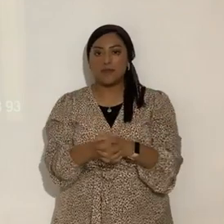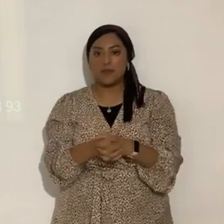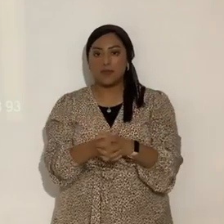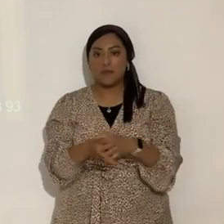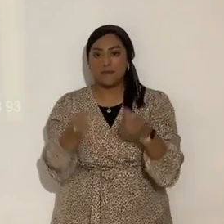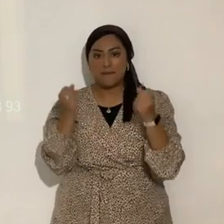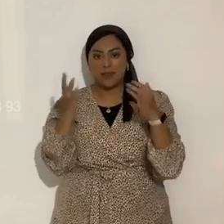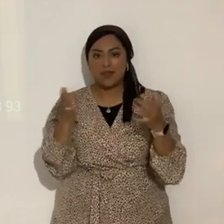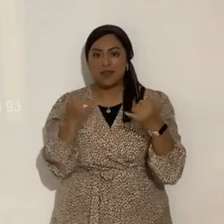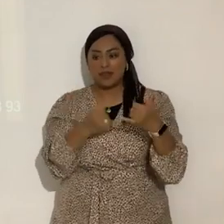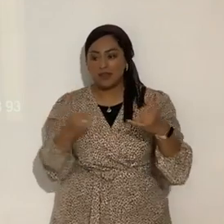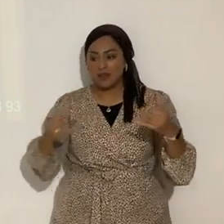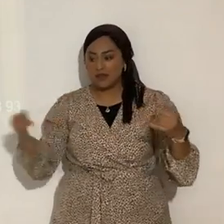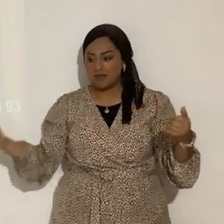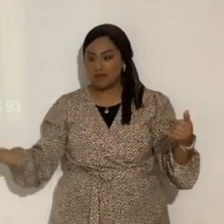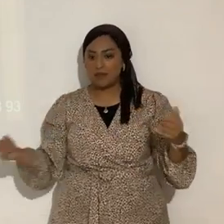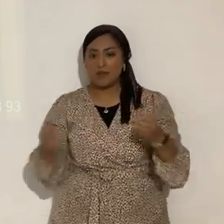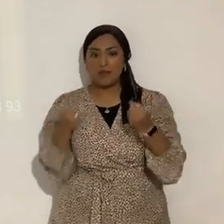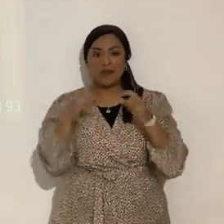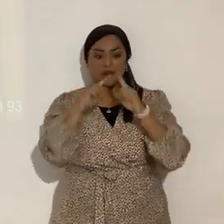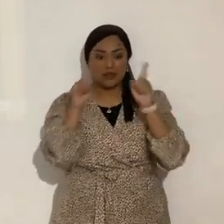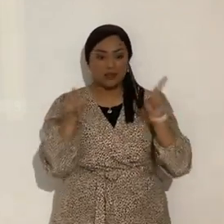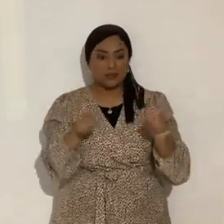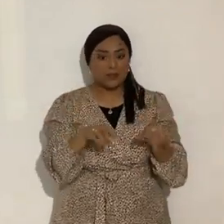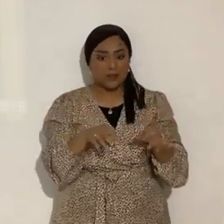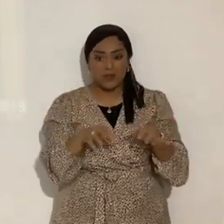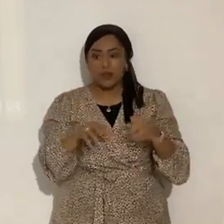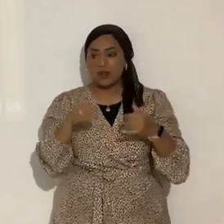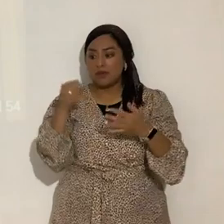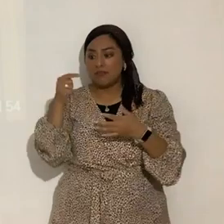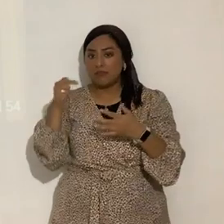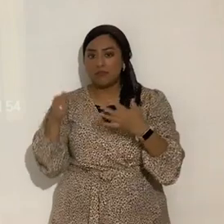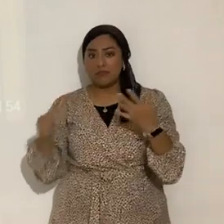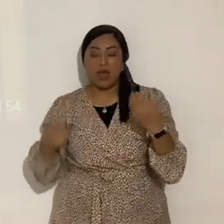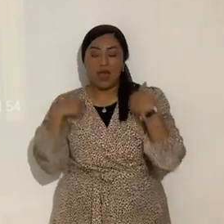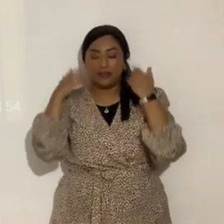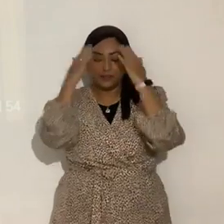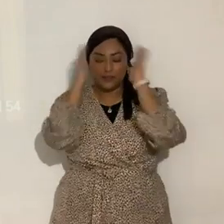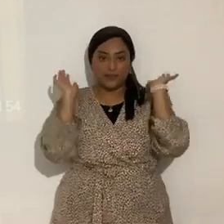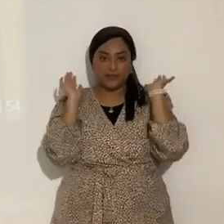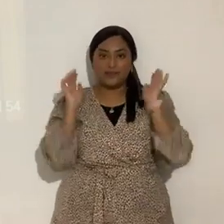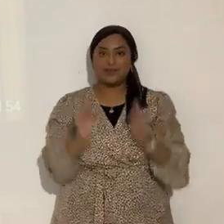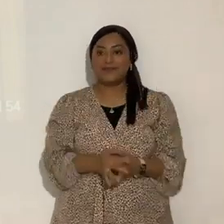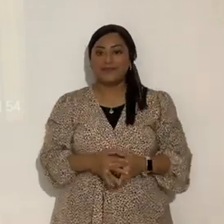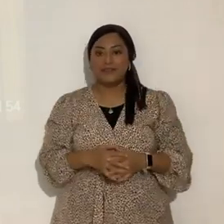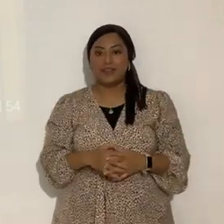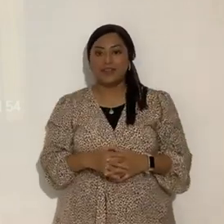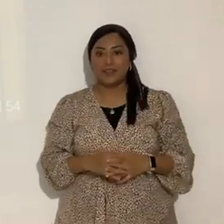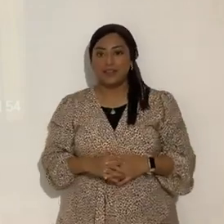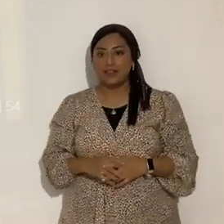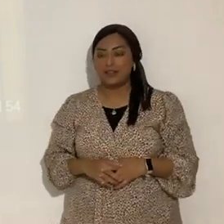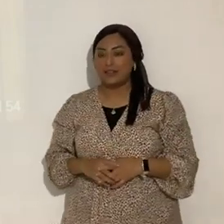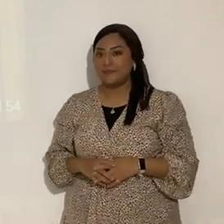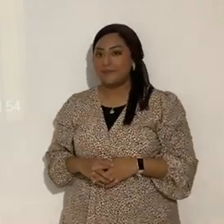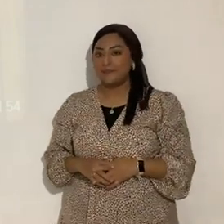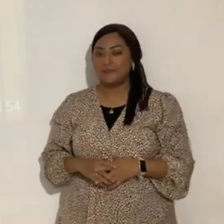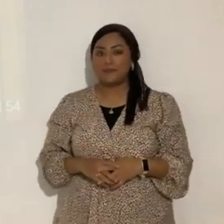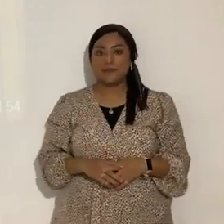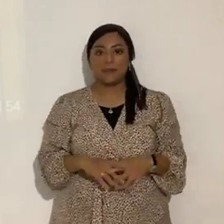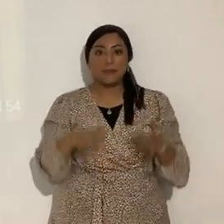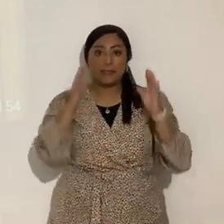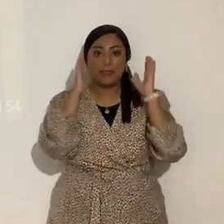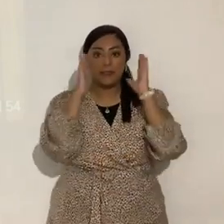una de cables y de computadoras que si yo les explicara, bueno, yo ni sé de eso, pues cómo les voy a explicar, ¿verdad? Entonces